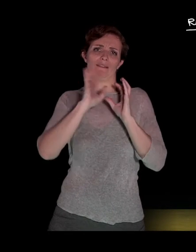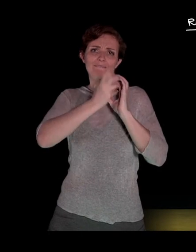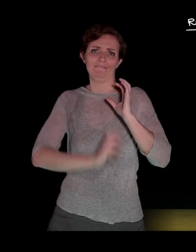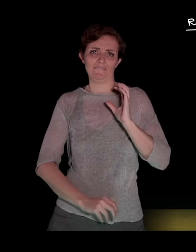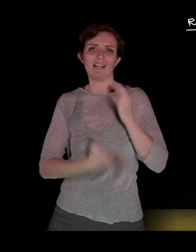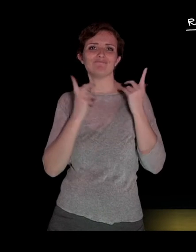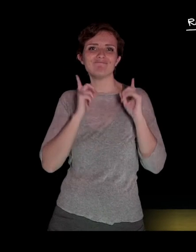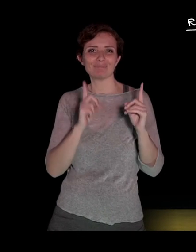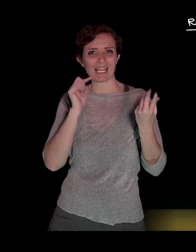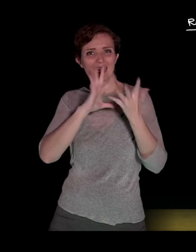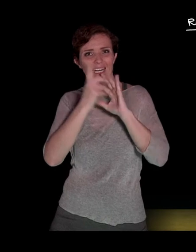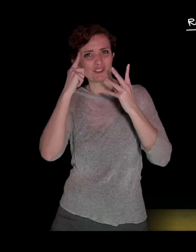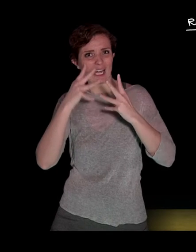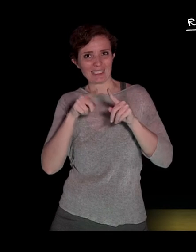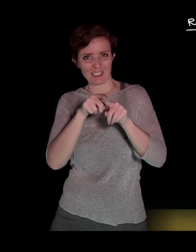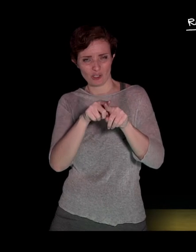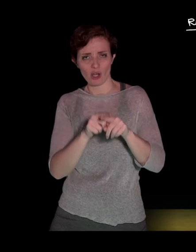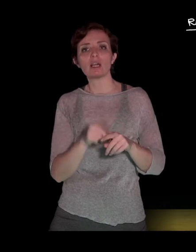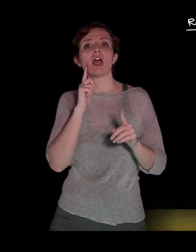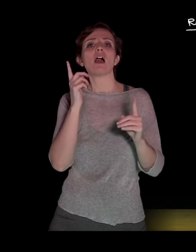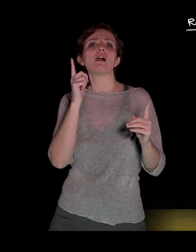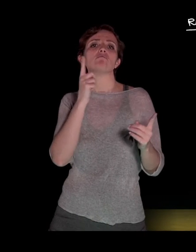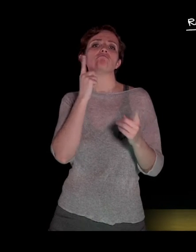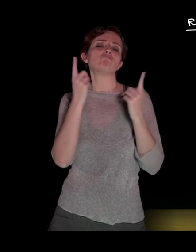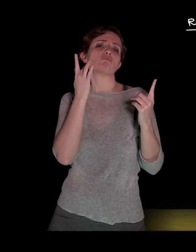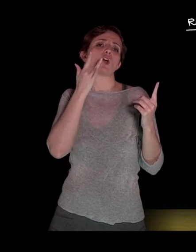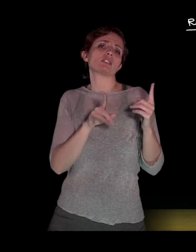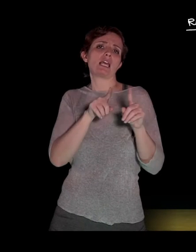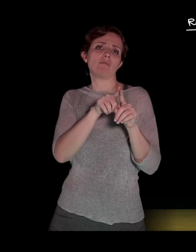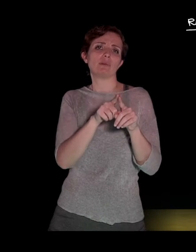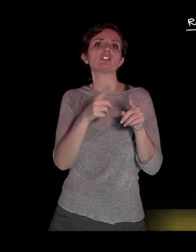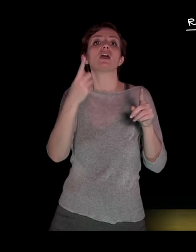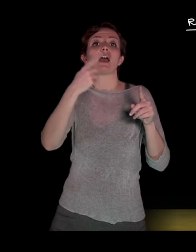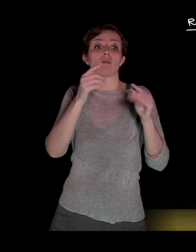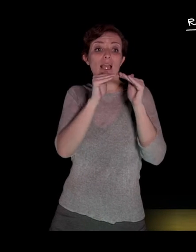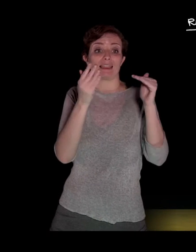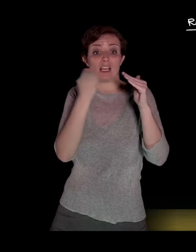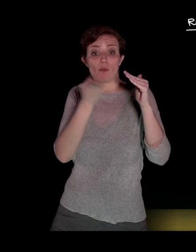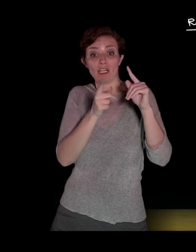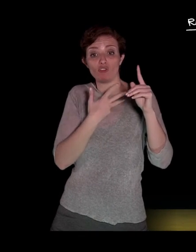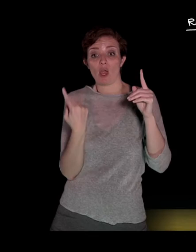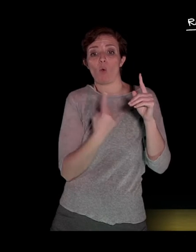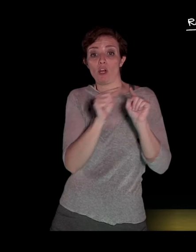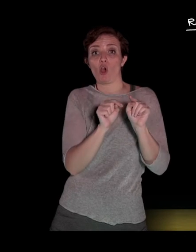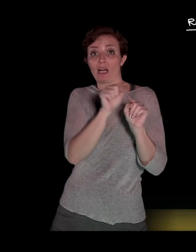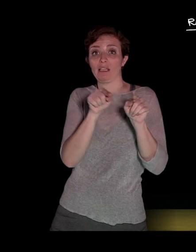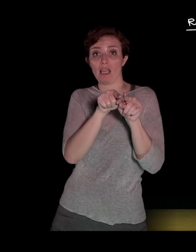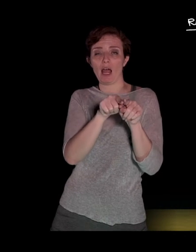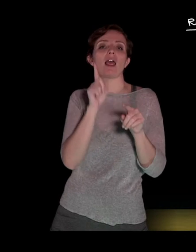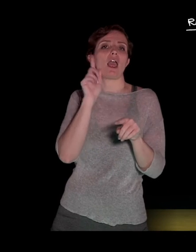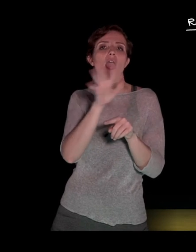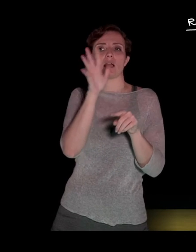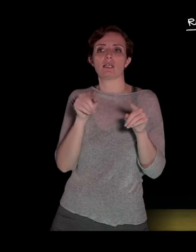il caso più semplice è quello in cui il denominatore è costituito da un unico radicale per esempio abbiamo sette frattura dice di lei